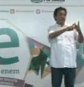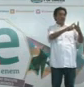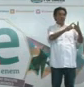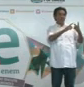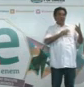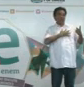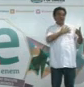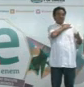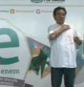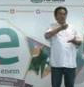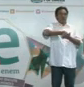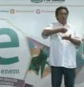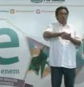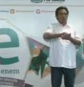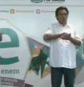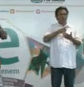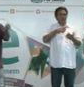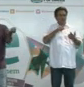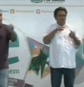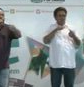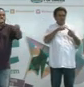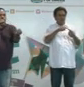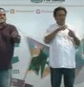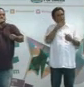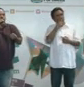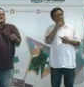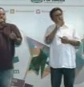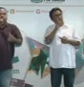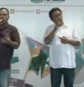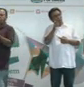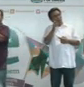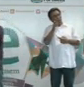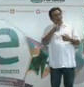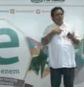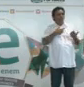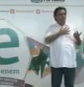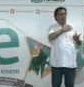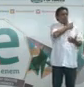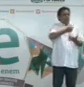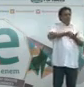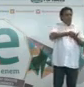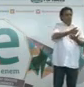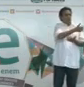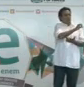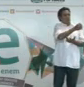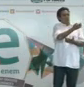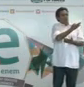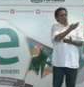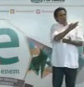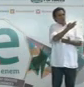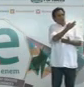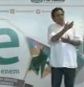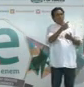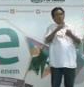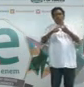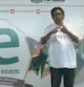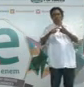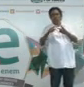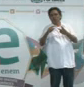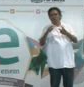Faz sentido? Parece que não faz muito sentido não, né? Ditadura militar, 1964,